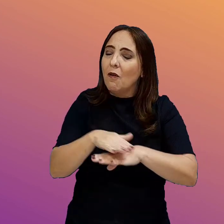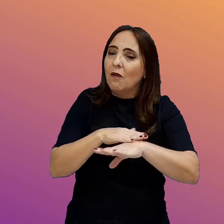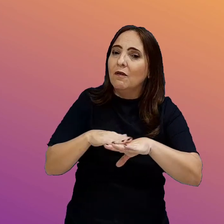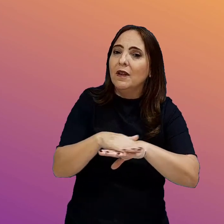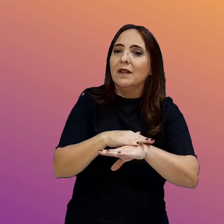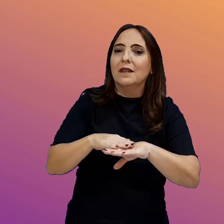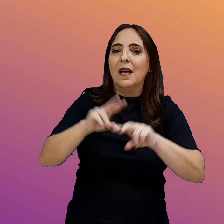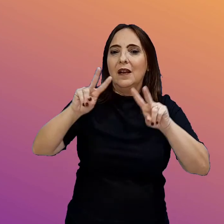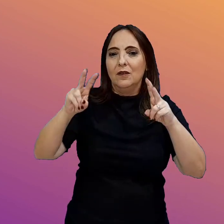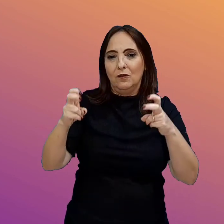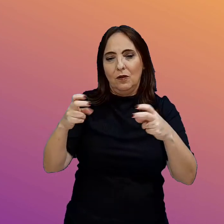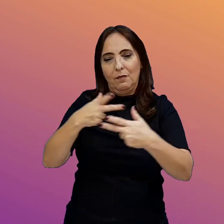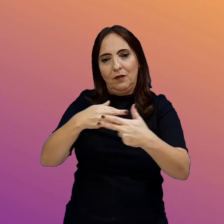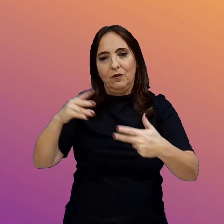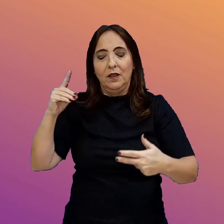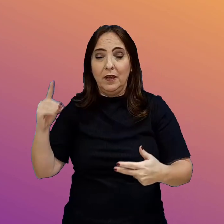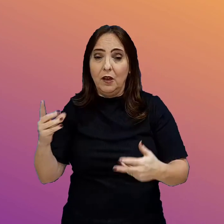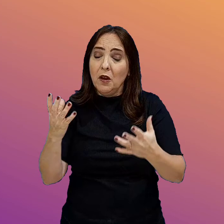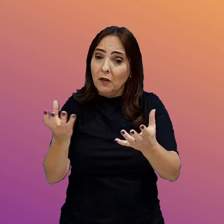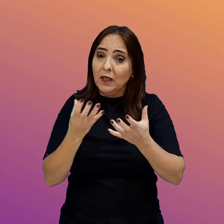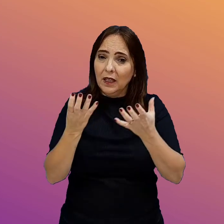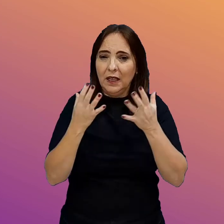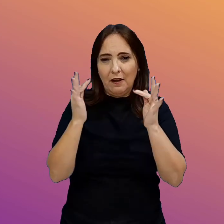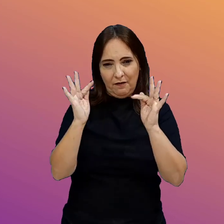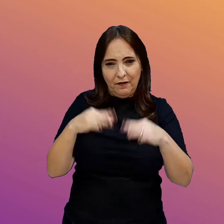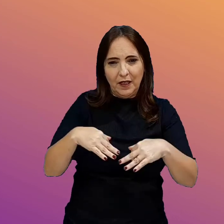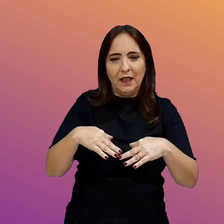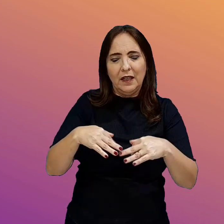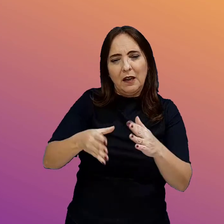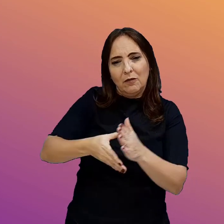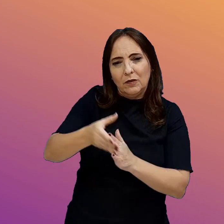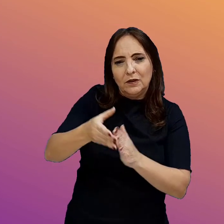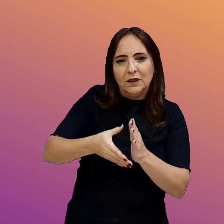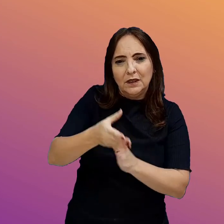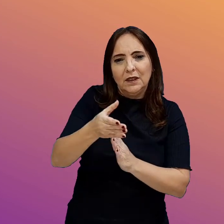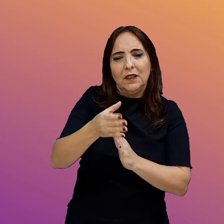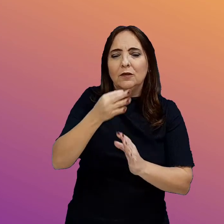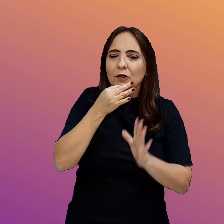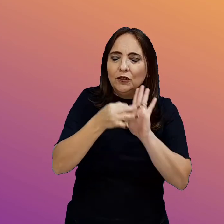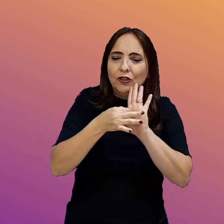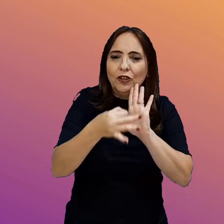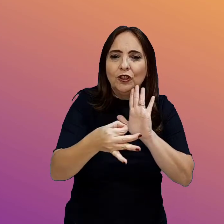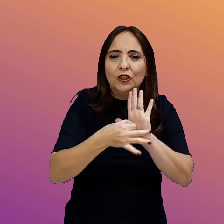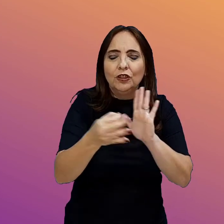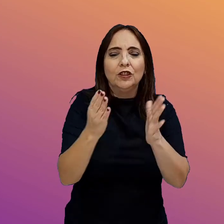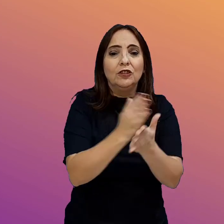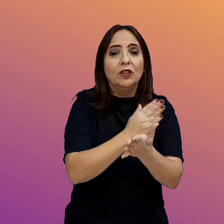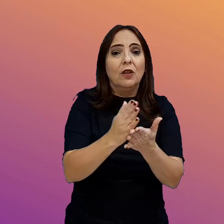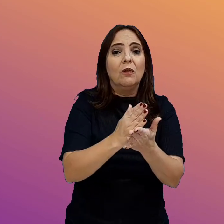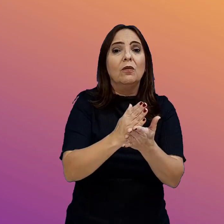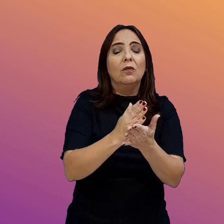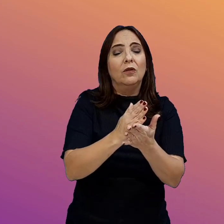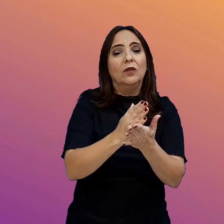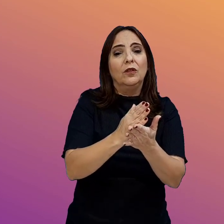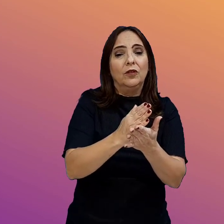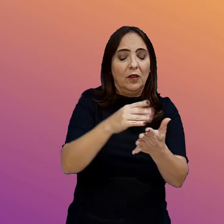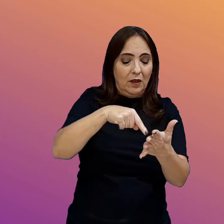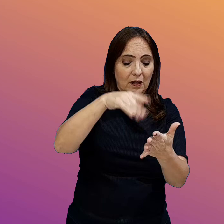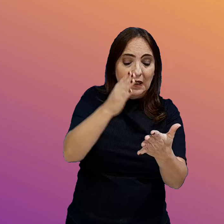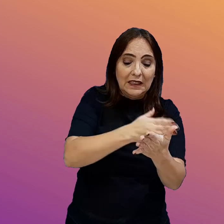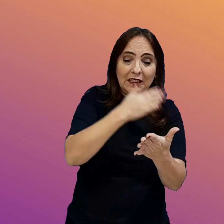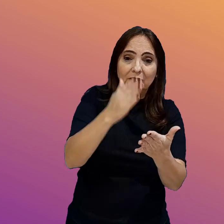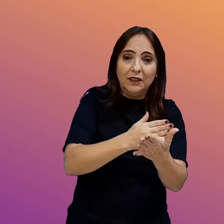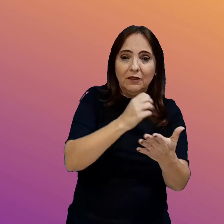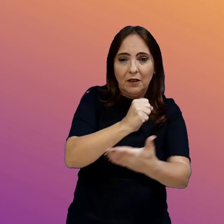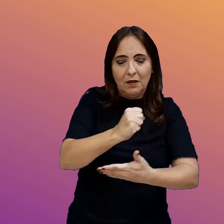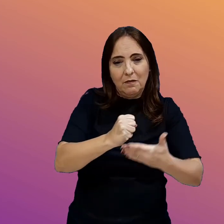esse momento indicando alguns livros que nós podemos ter como base aí esse